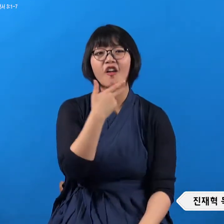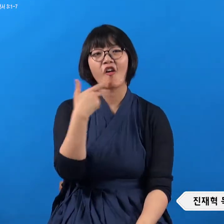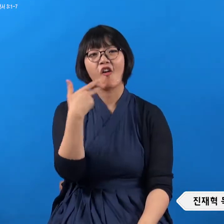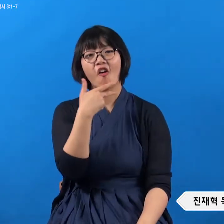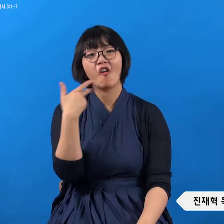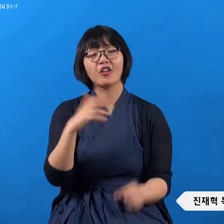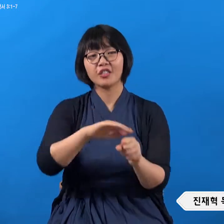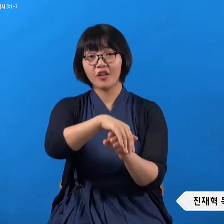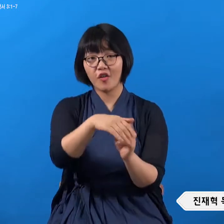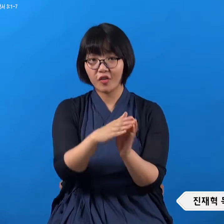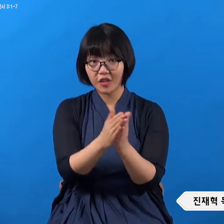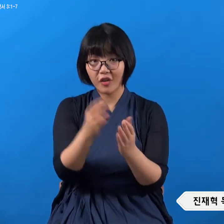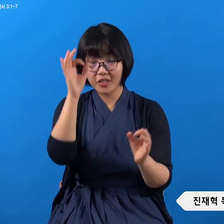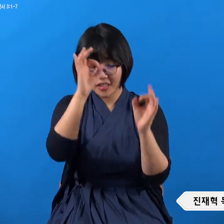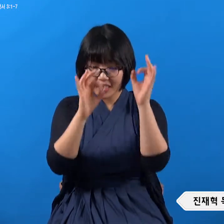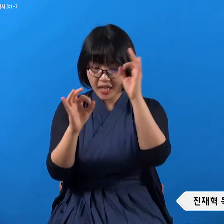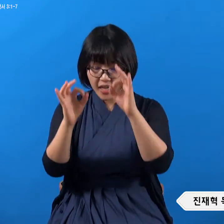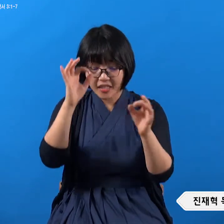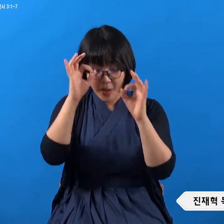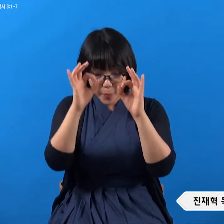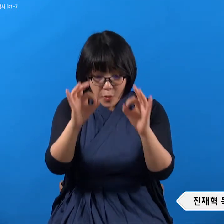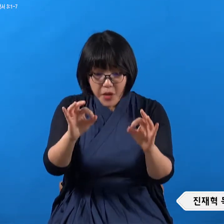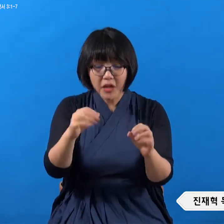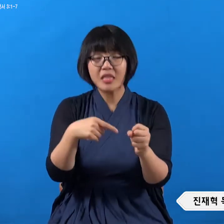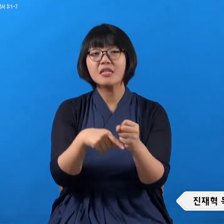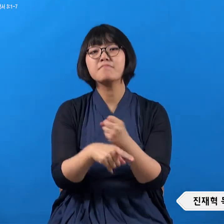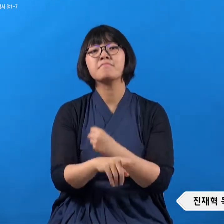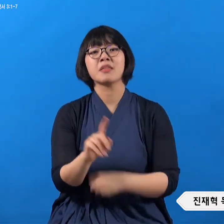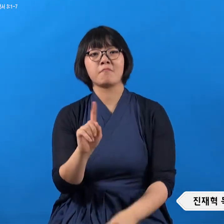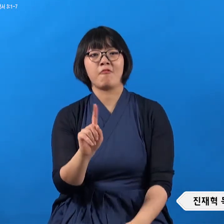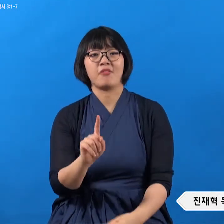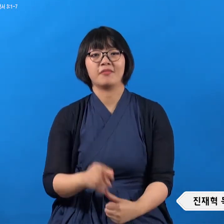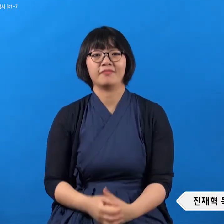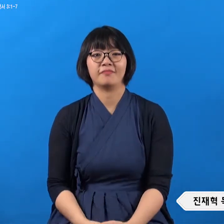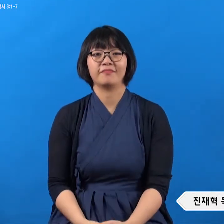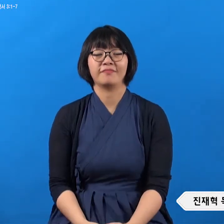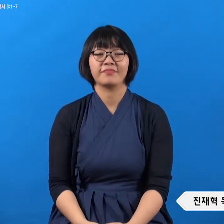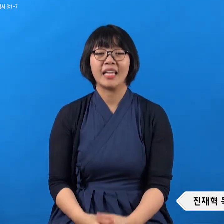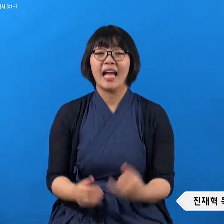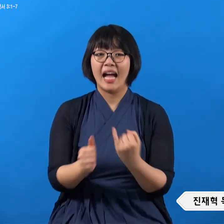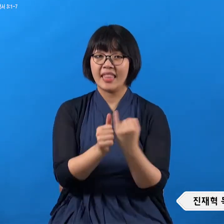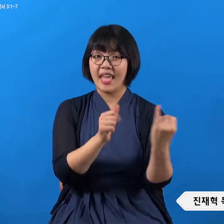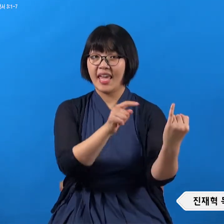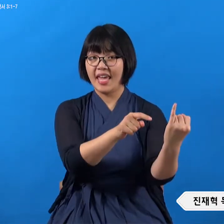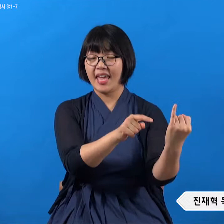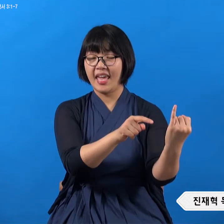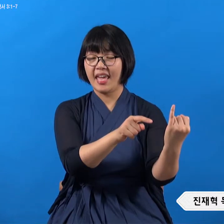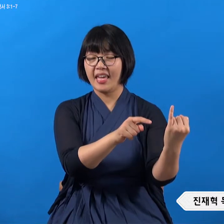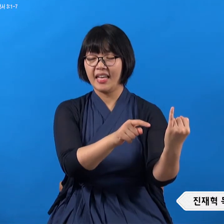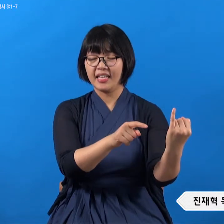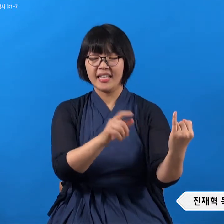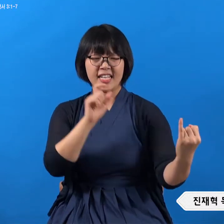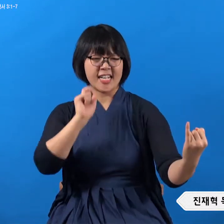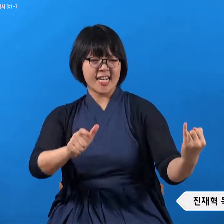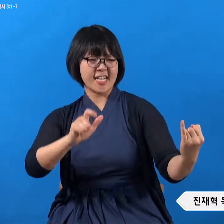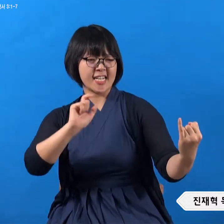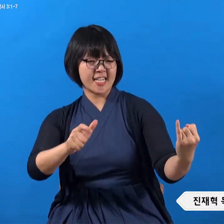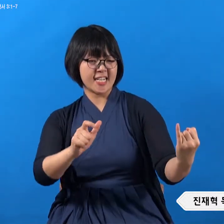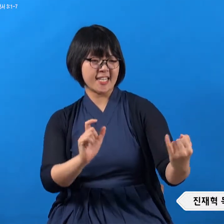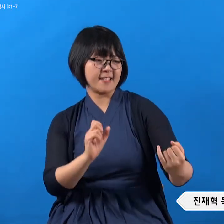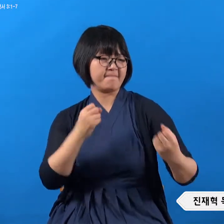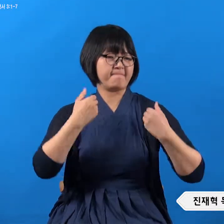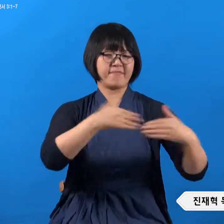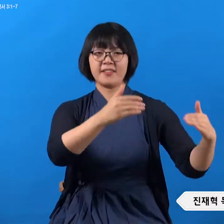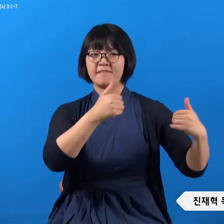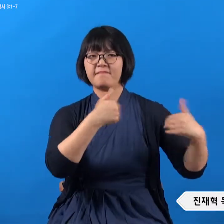이렇게 번역되어져 있습니다. Do not be harsh with them. 아내들을 향해서 세게 굴지